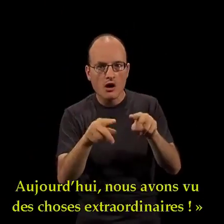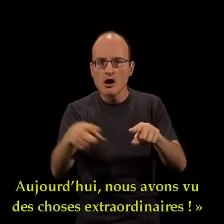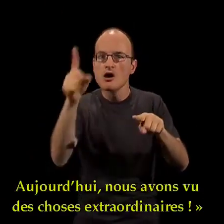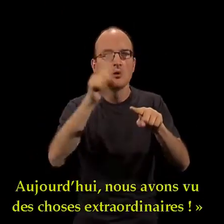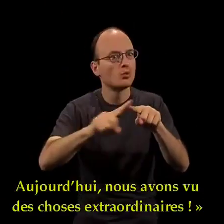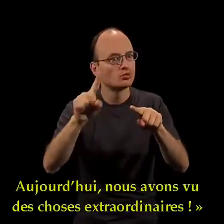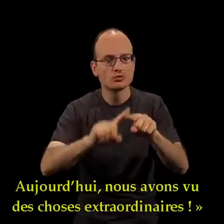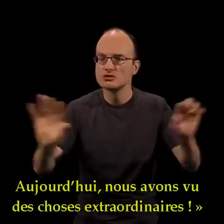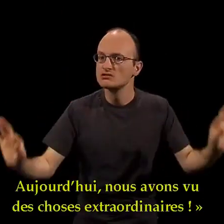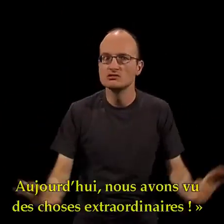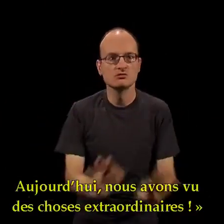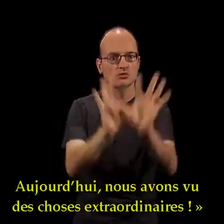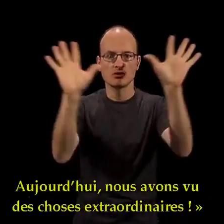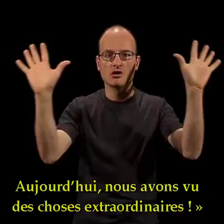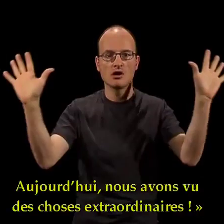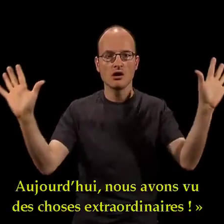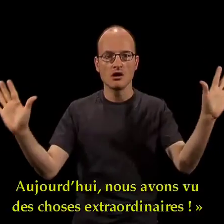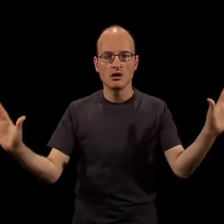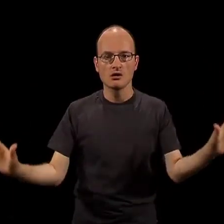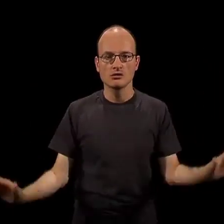Aujourd'hui, nous avons vu des choses extraordinaires.